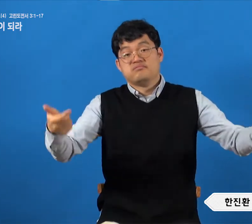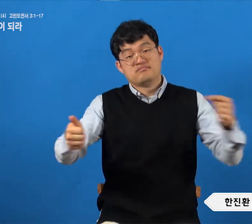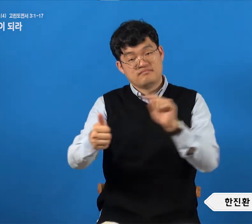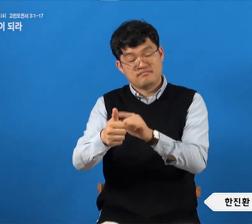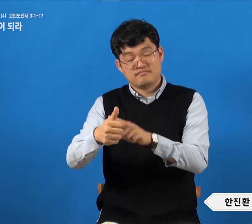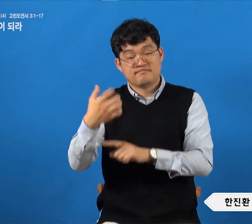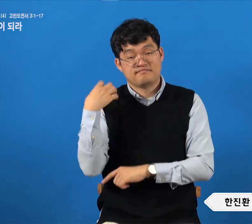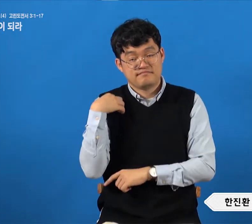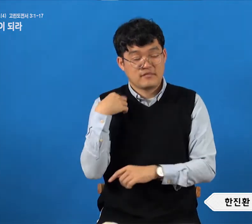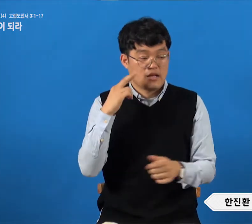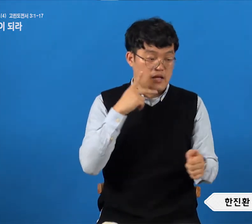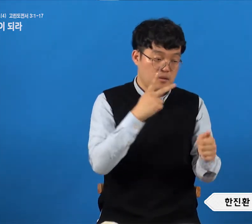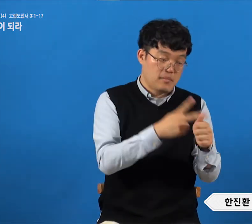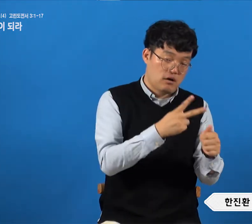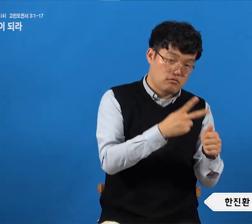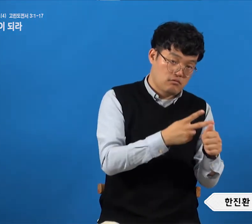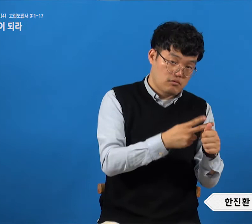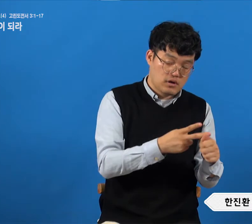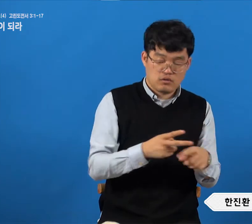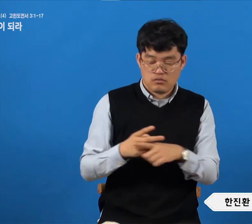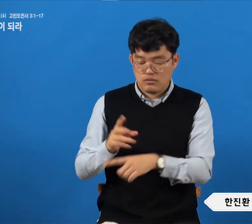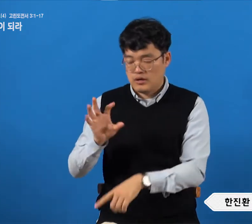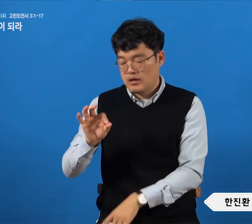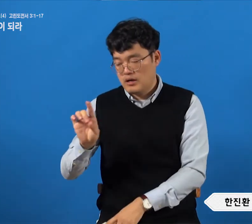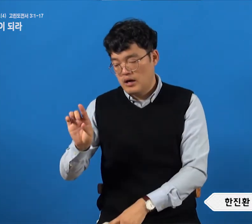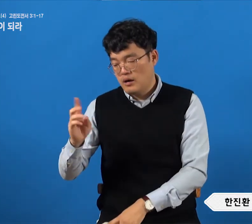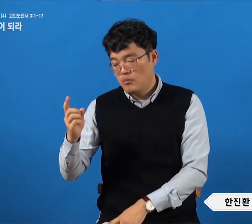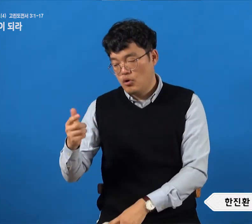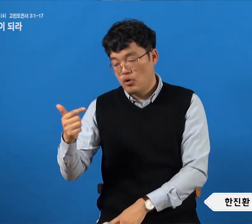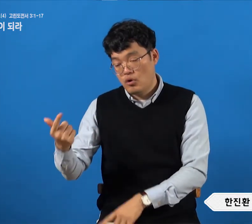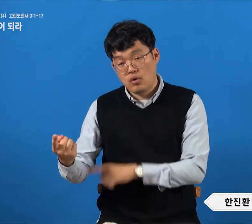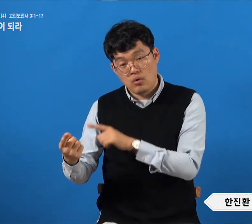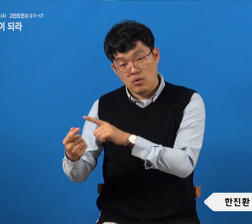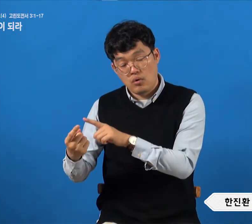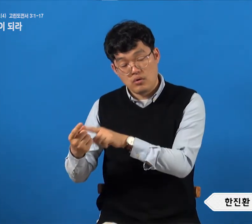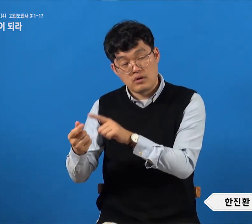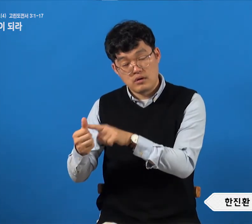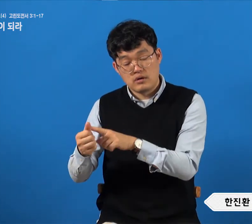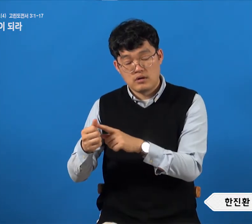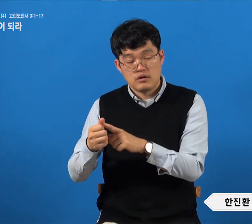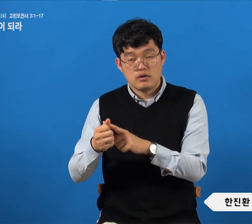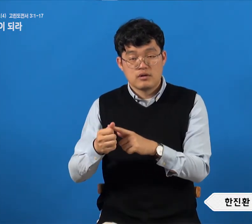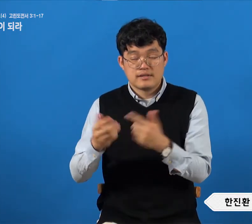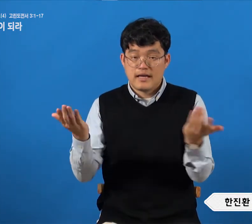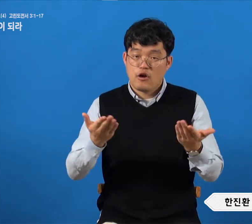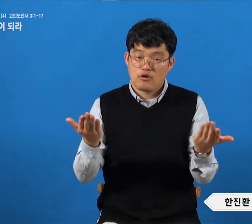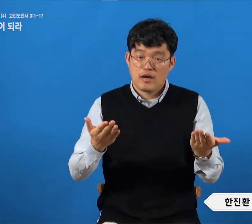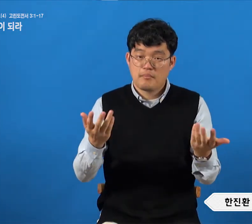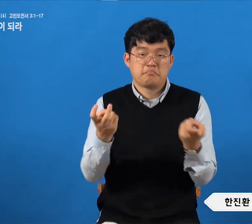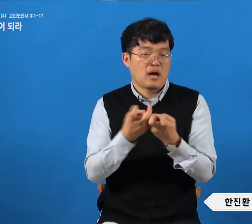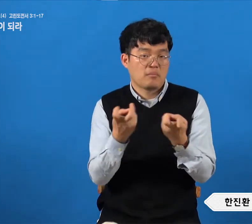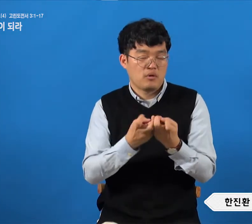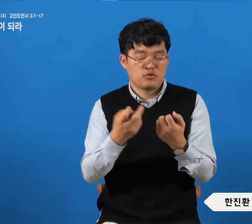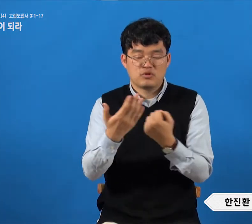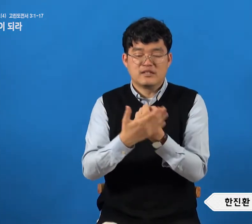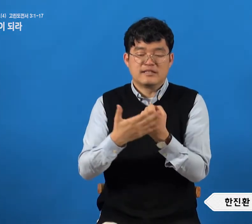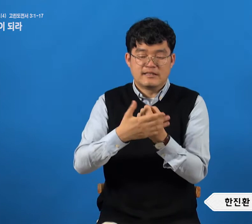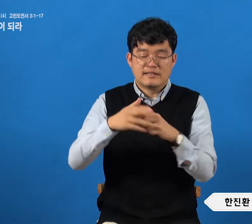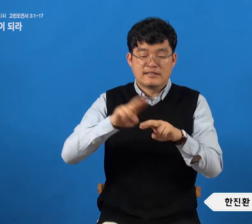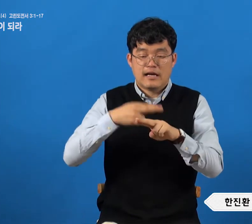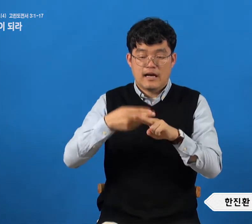바울과 아볼로는 이 사역의 초점이 달랐습니다. 서로 받은 은사도 달랐습니다.